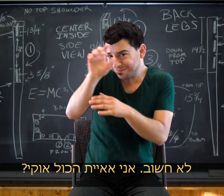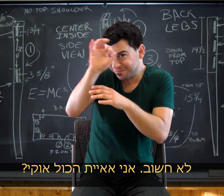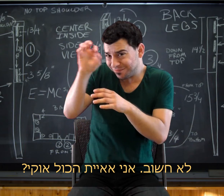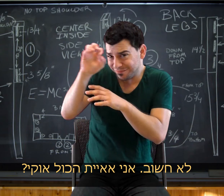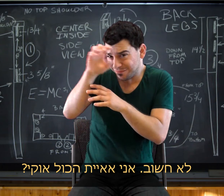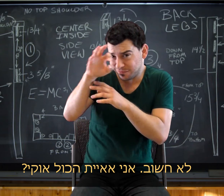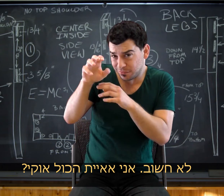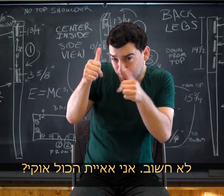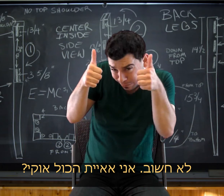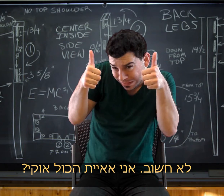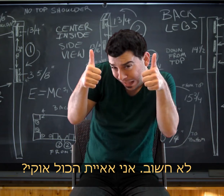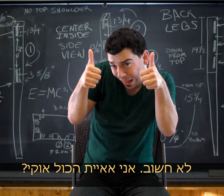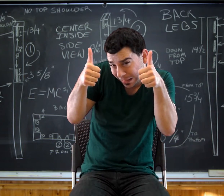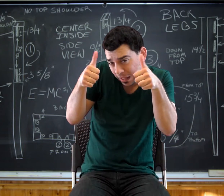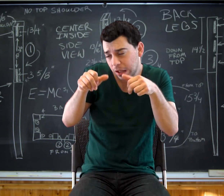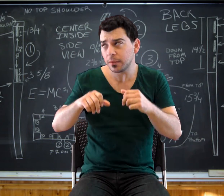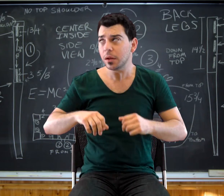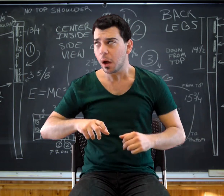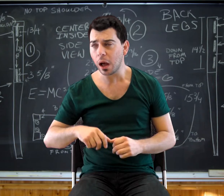הכל, אוקיי?